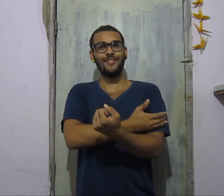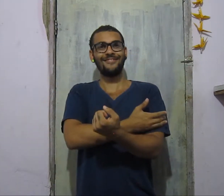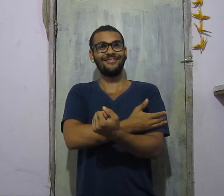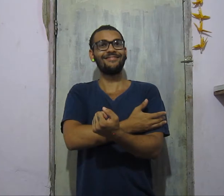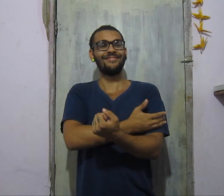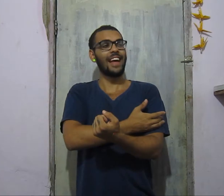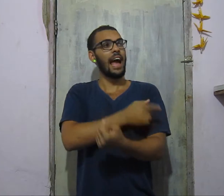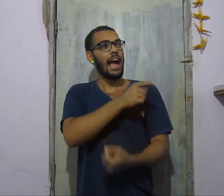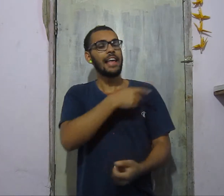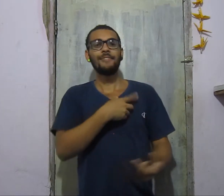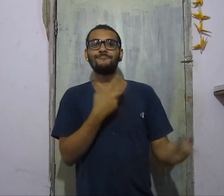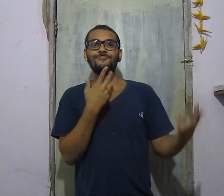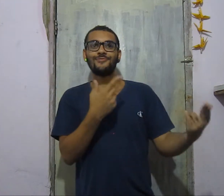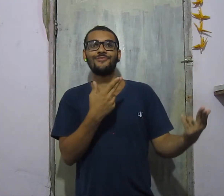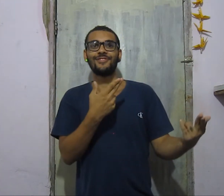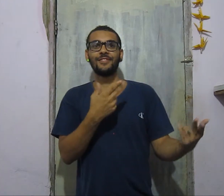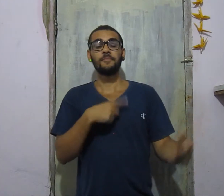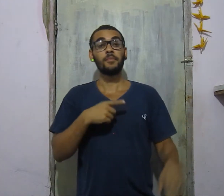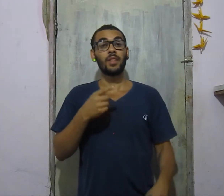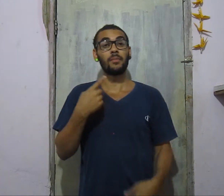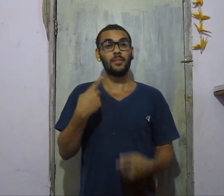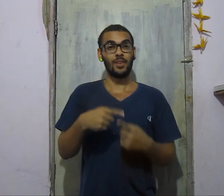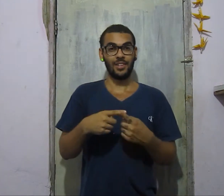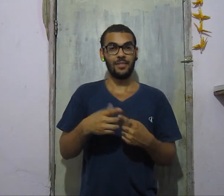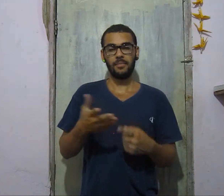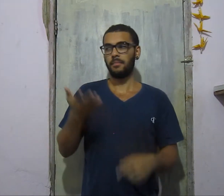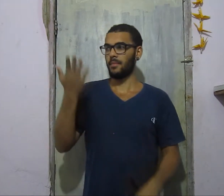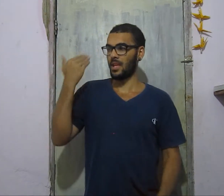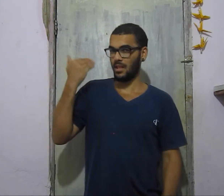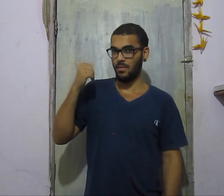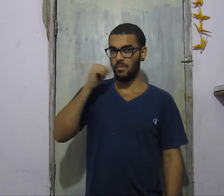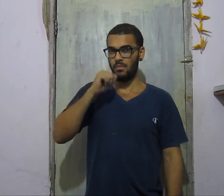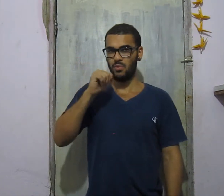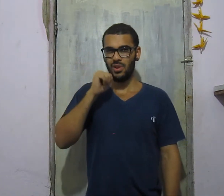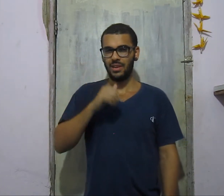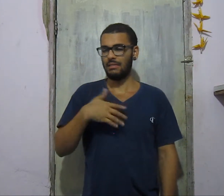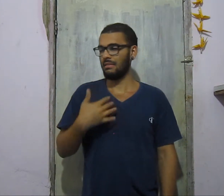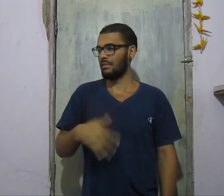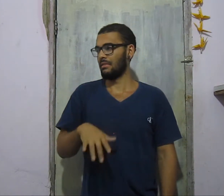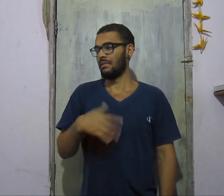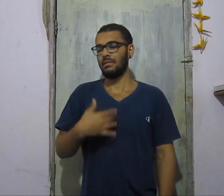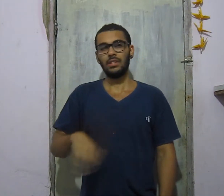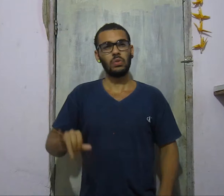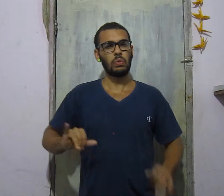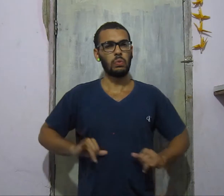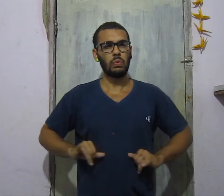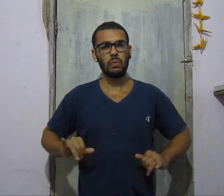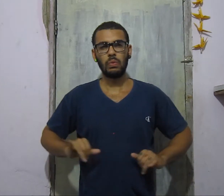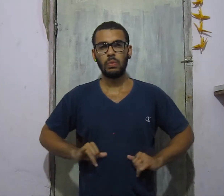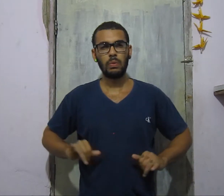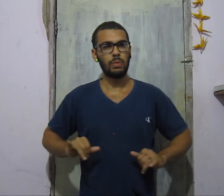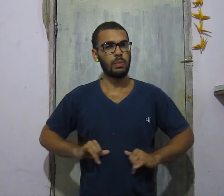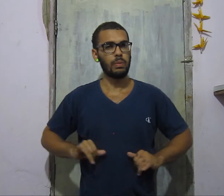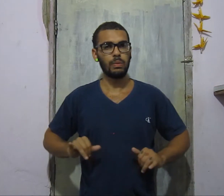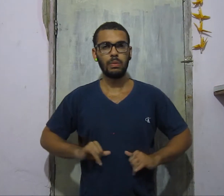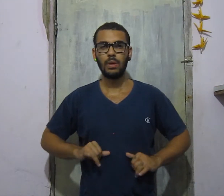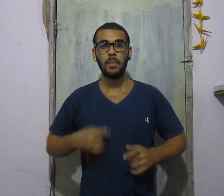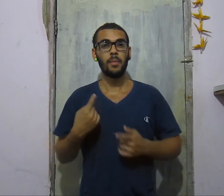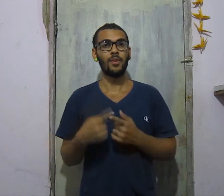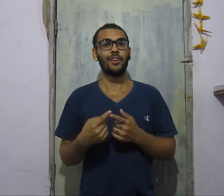coeso, é totalmente relacionado. Porque vocês sabem que no passado as mulheres sofriam muito,